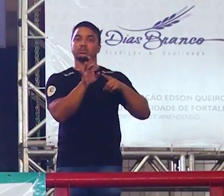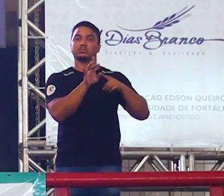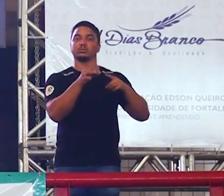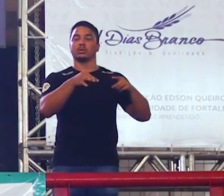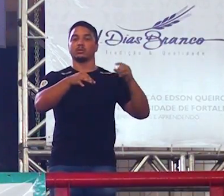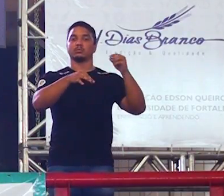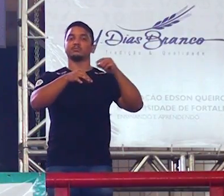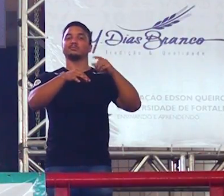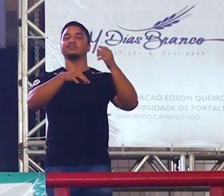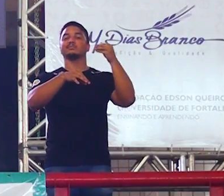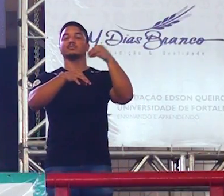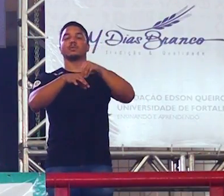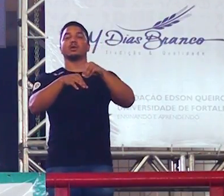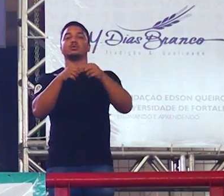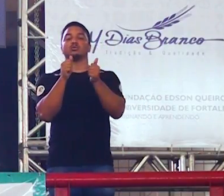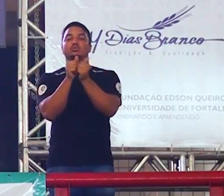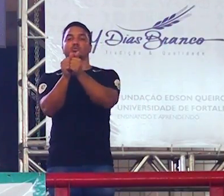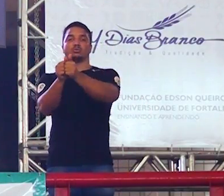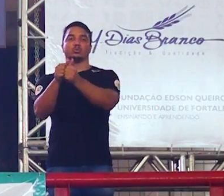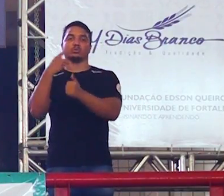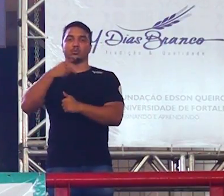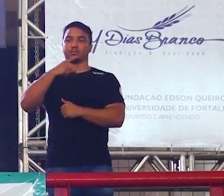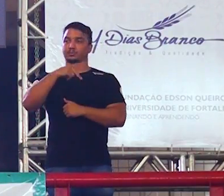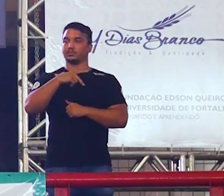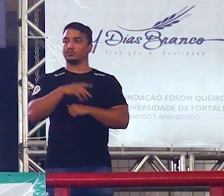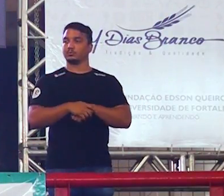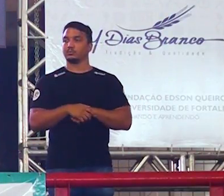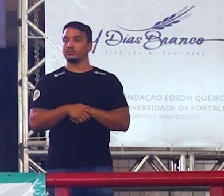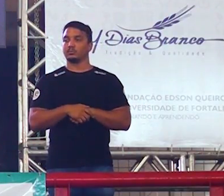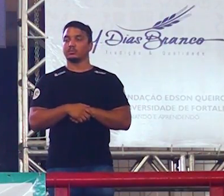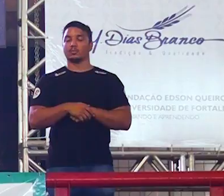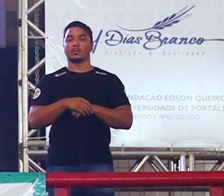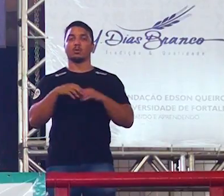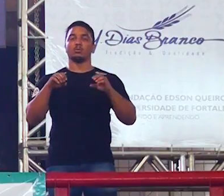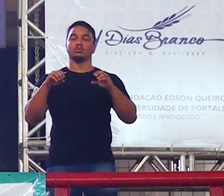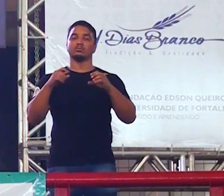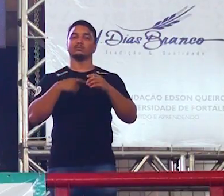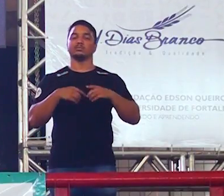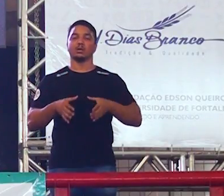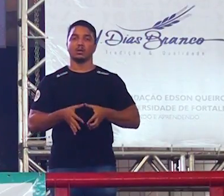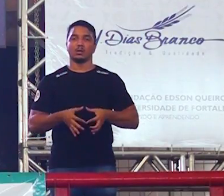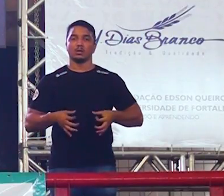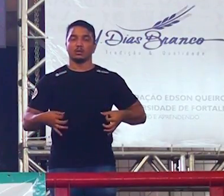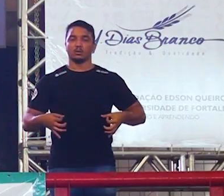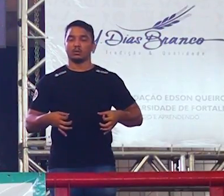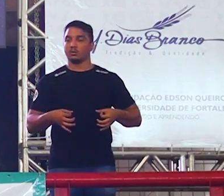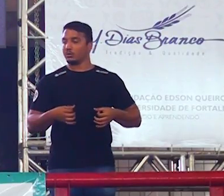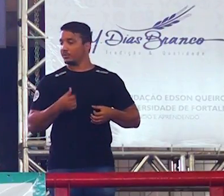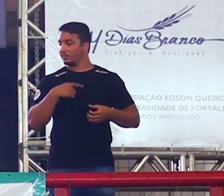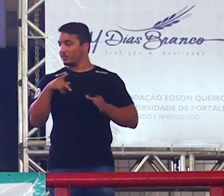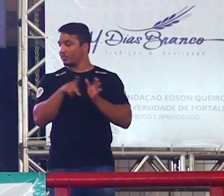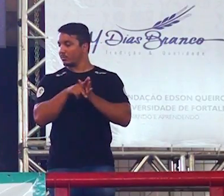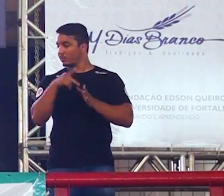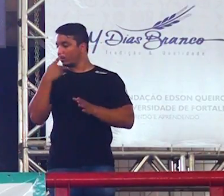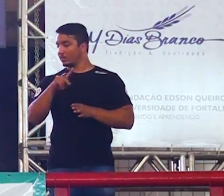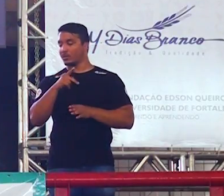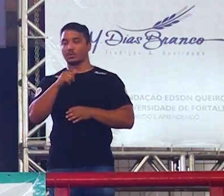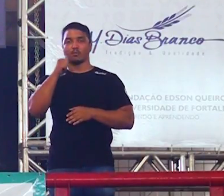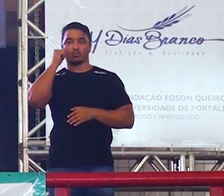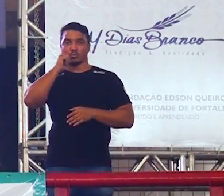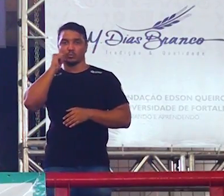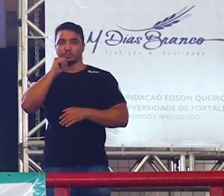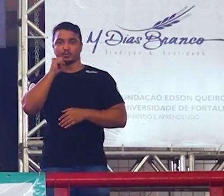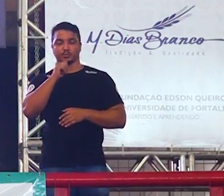do gameta em direção, certo, ao útero e depois às trompas, ou melhor, as tubas uterinas